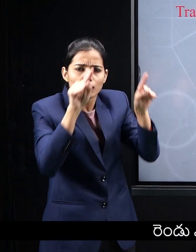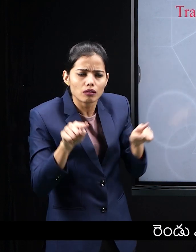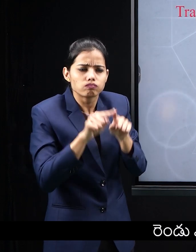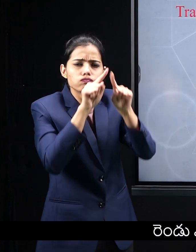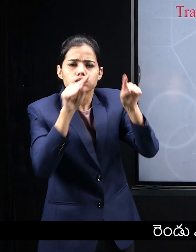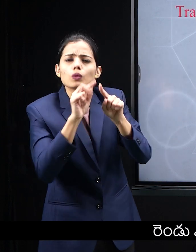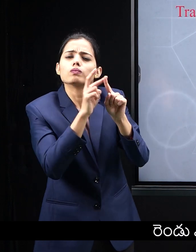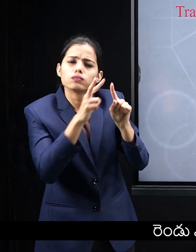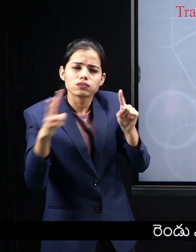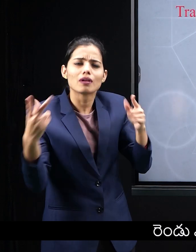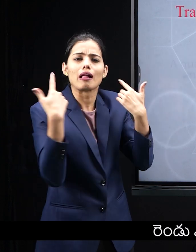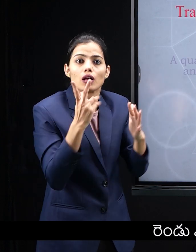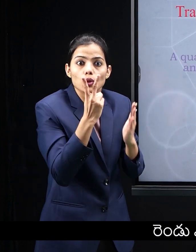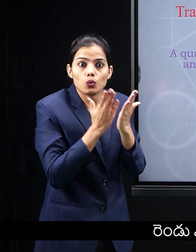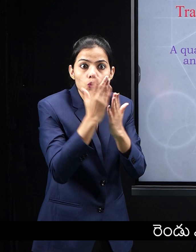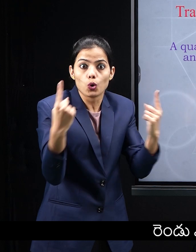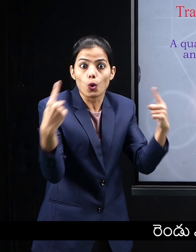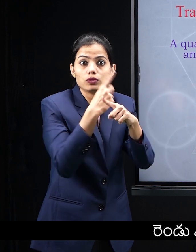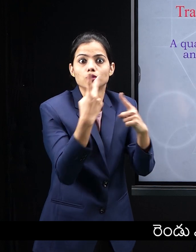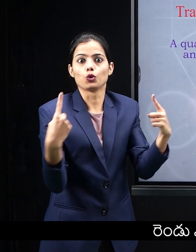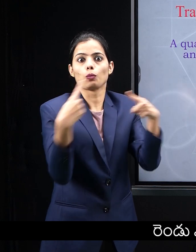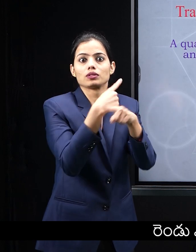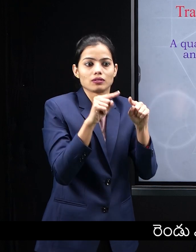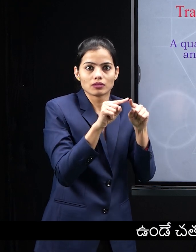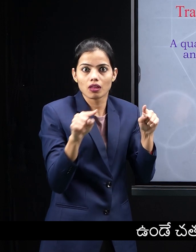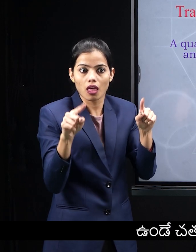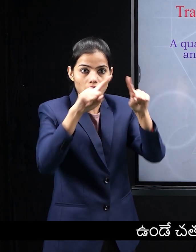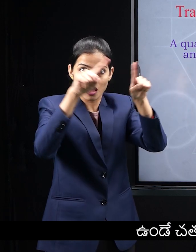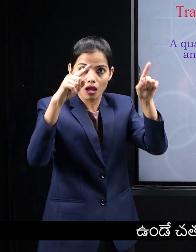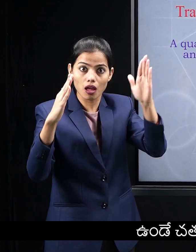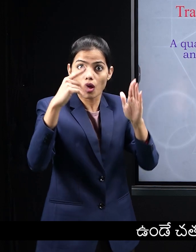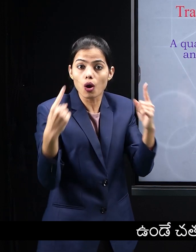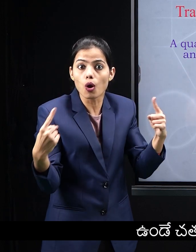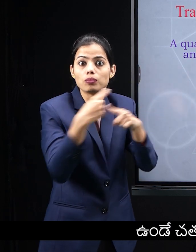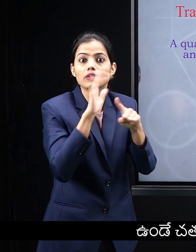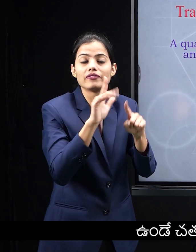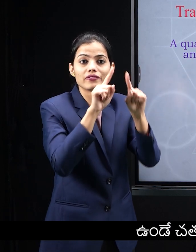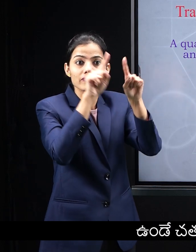రెండు వ్యతిరేక భుజాలు సమాంతరంగా ఉండే చతుర్భుజాన్ని ట్రెపీజియం అంటారు.